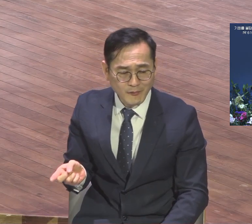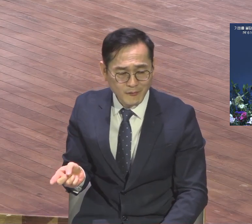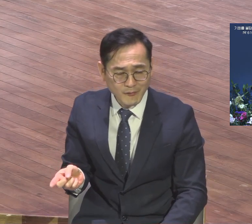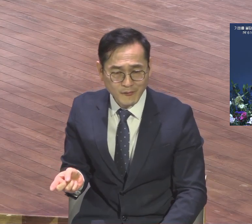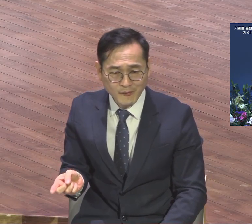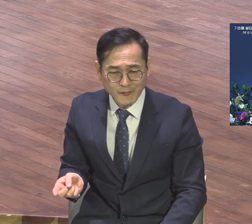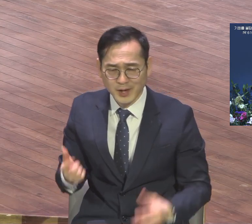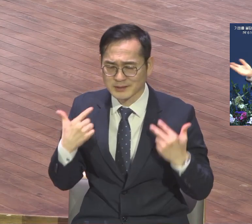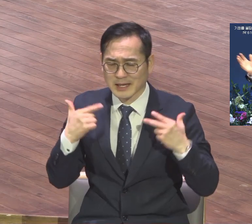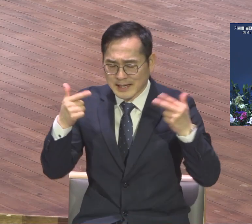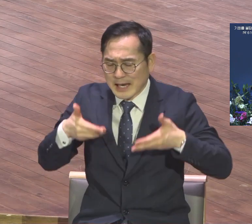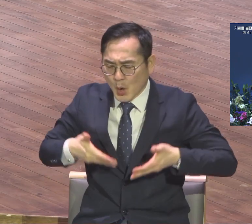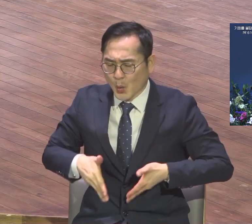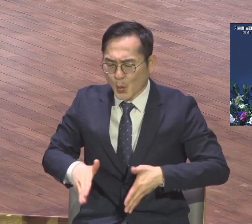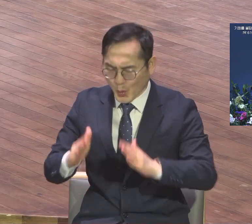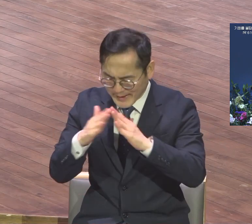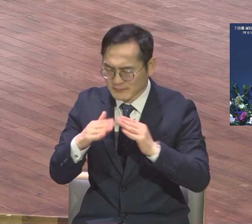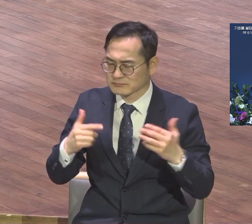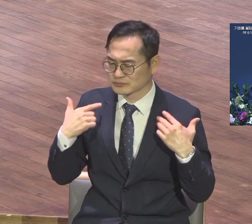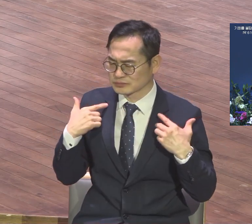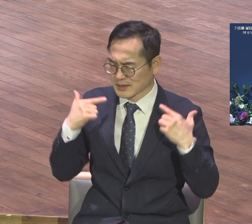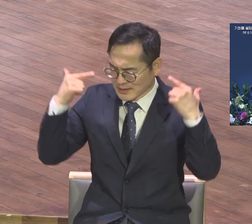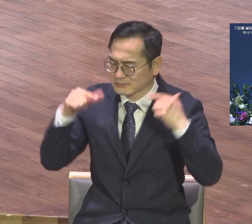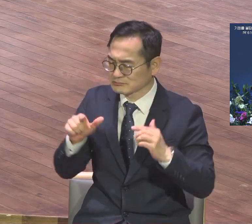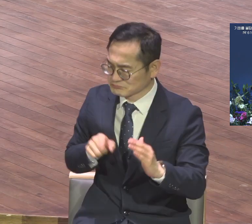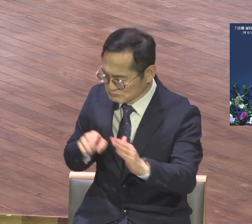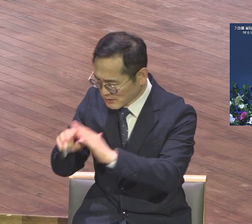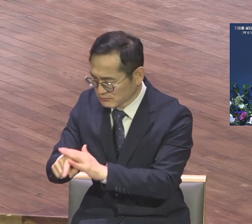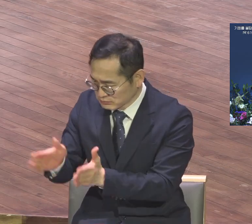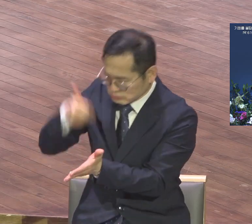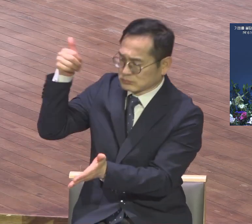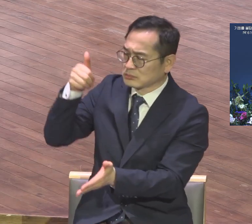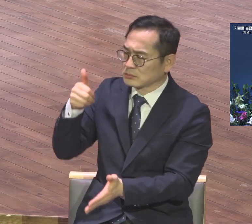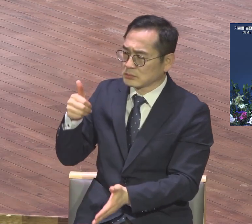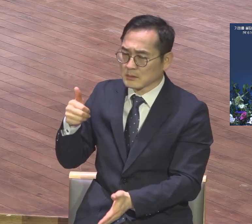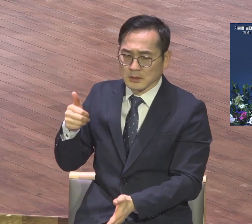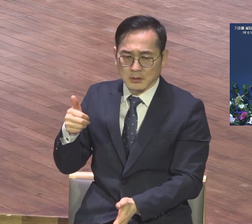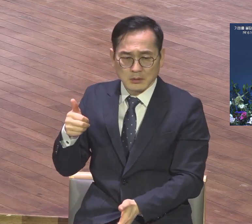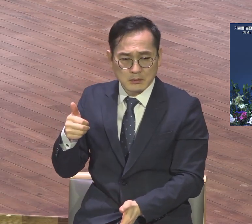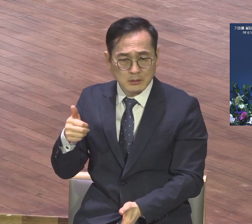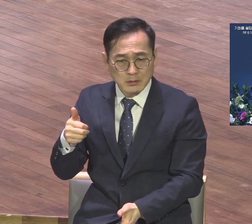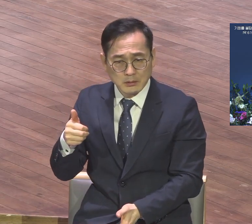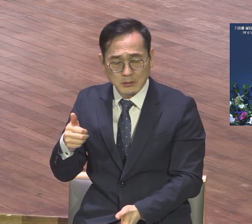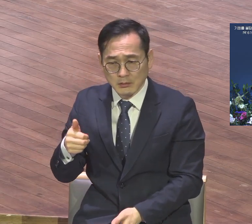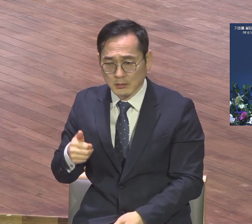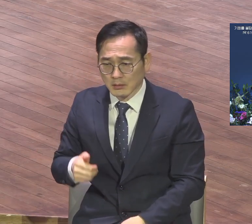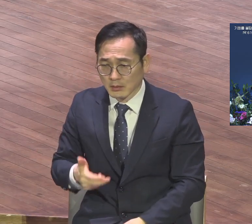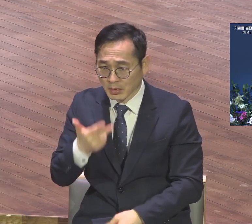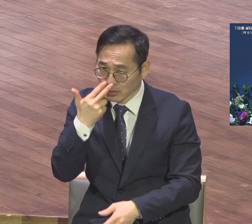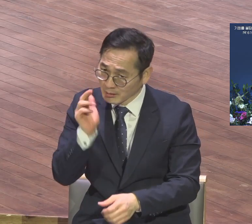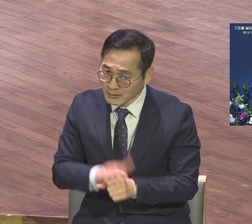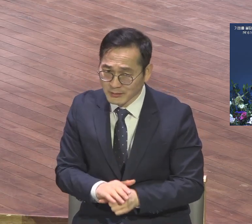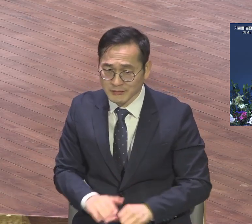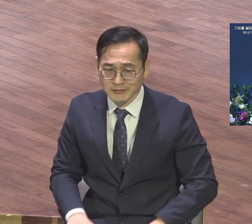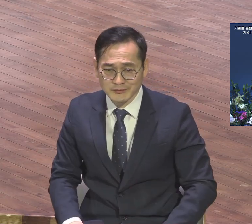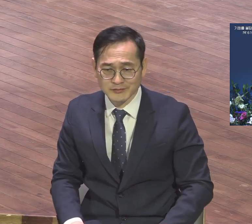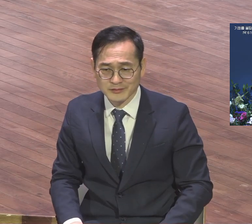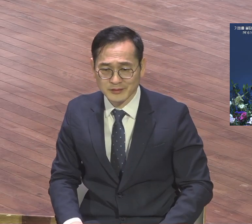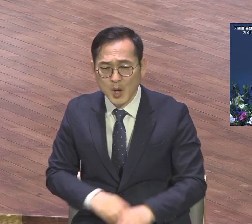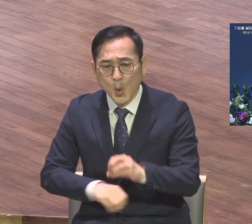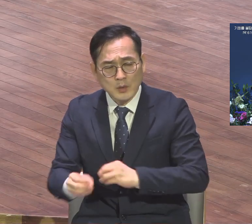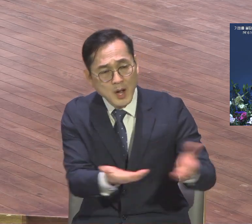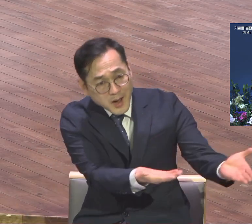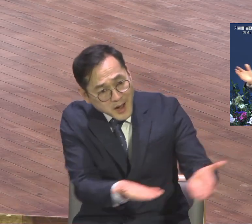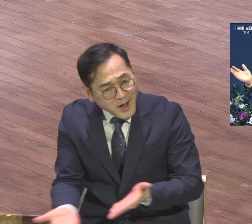나사렛에 갔는데 나가. 말이 됩니까? 이게 고향에 갔는데 영접을 해주고 대접을